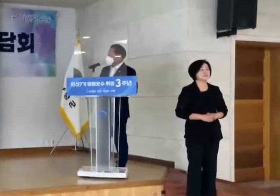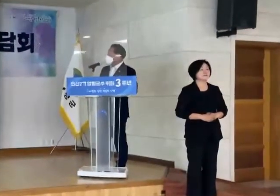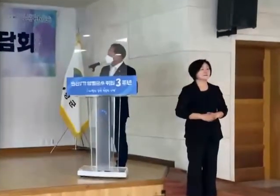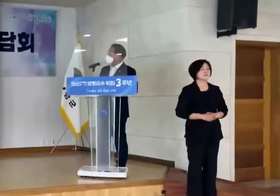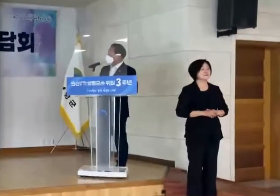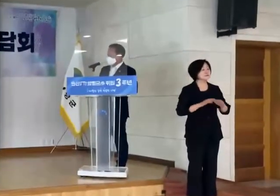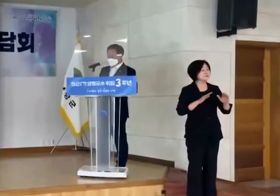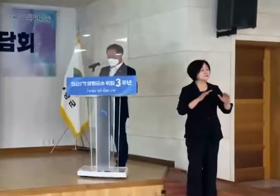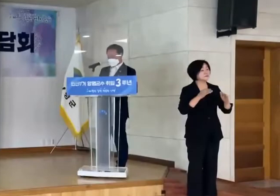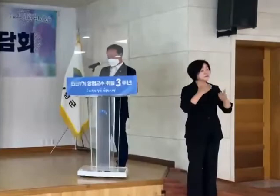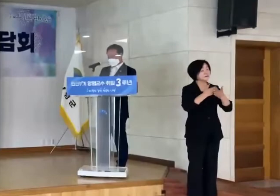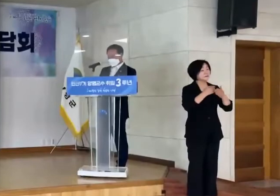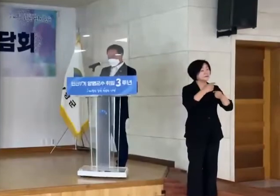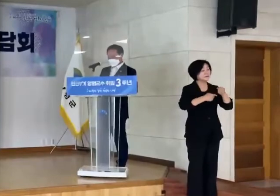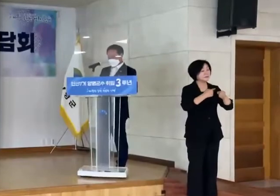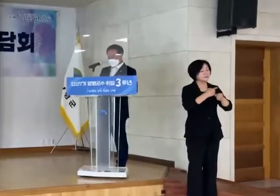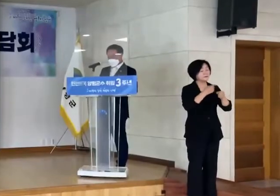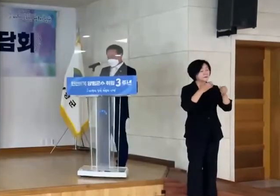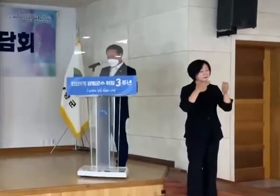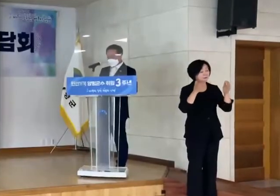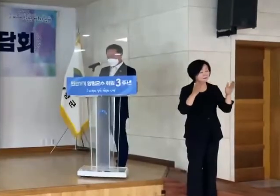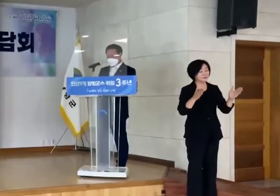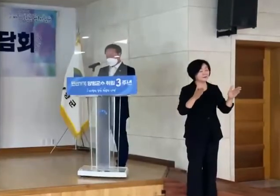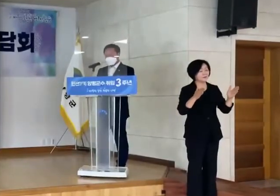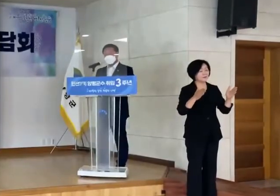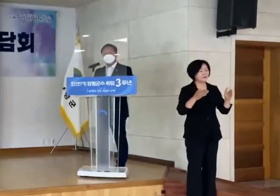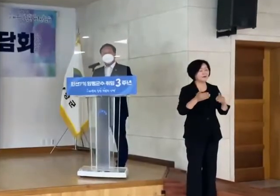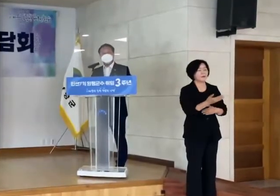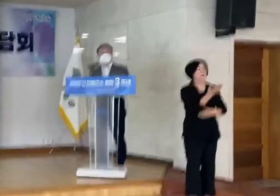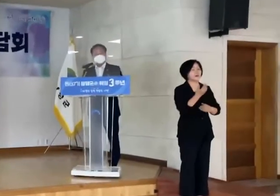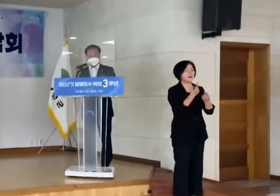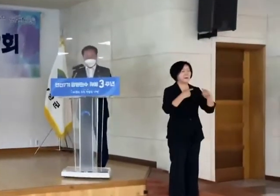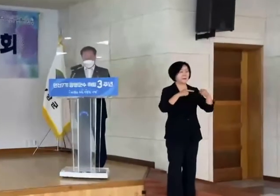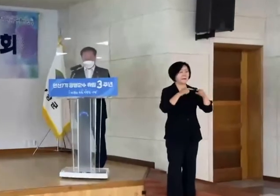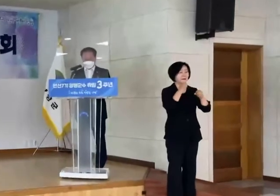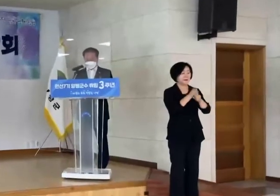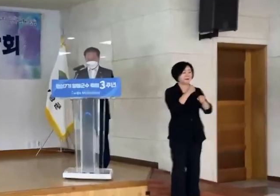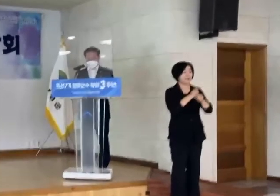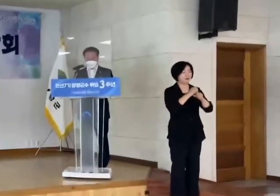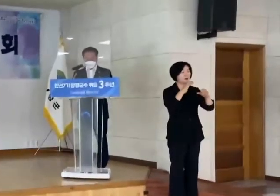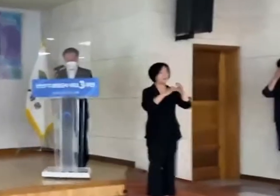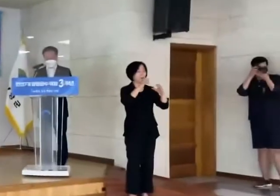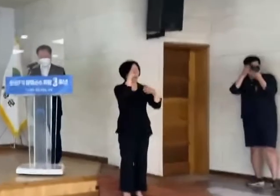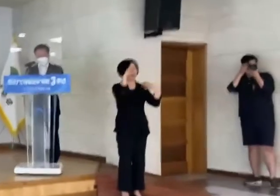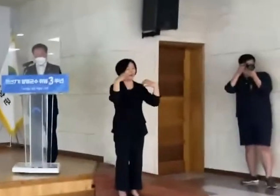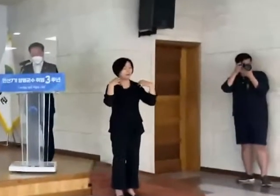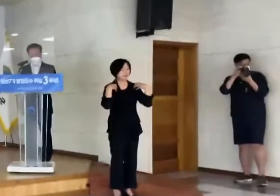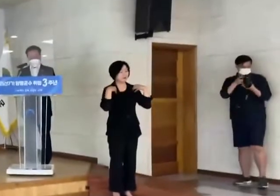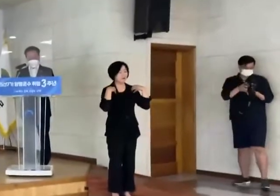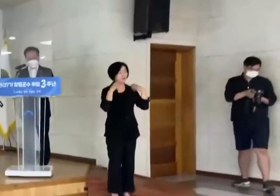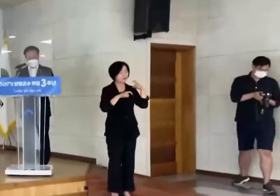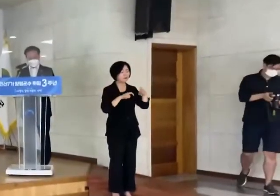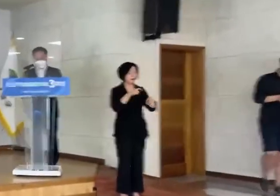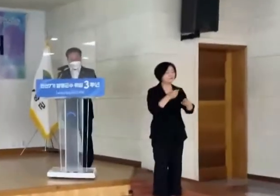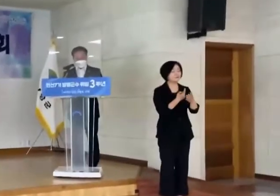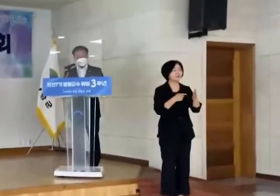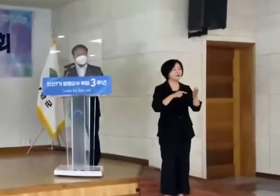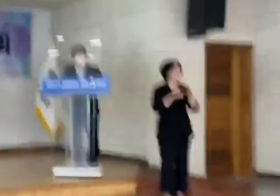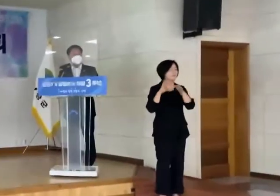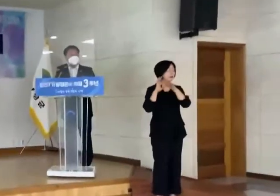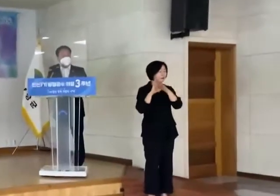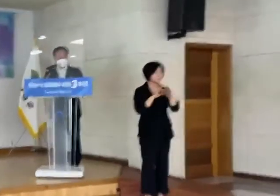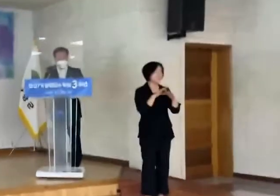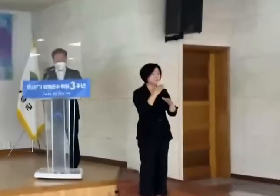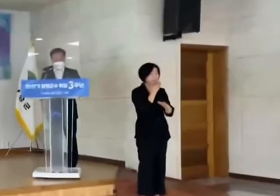이제 남은 민선 7기는 국민과 함께 만들어가는 소통 행정을 실현하기 위해